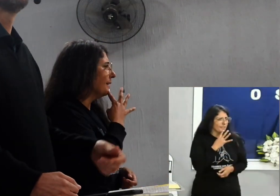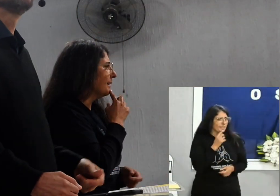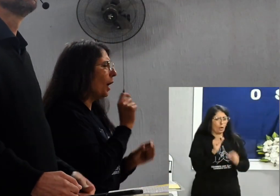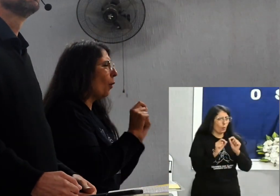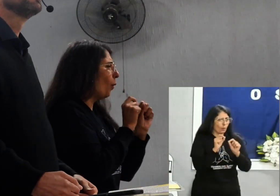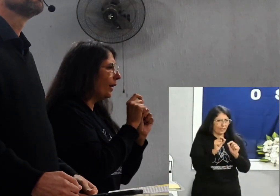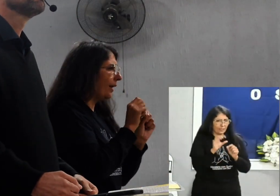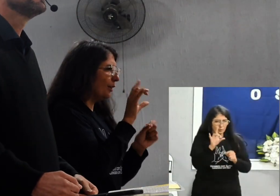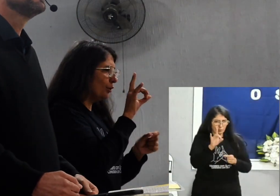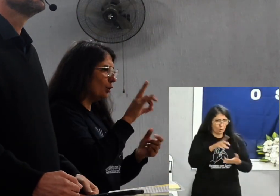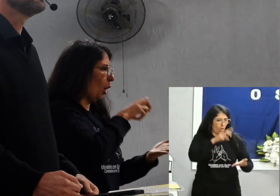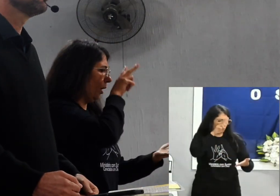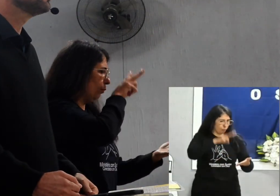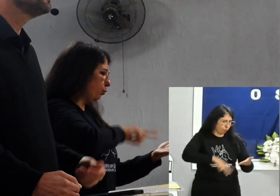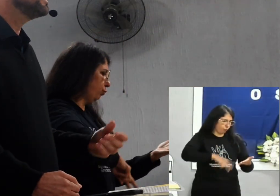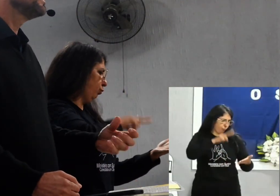ensinada.